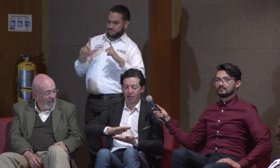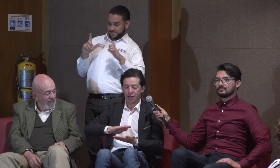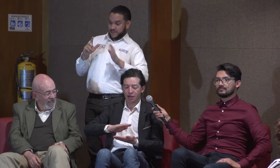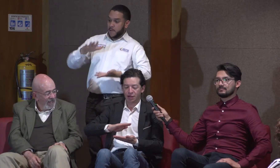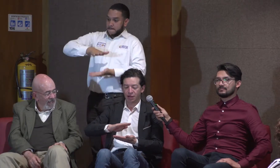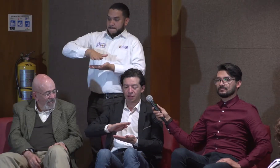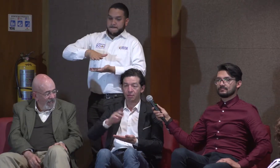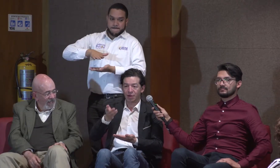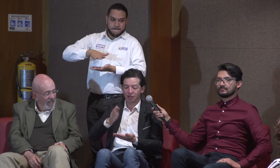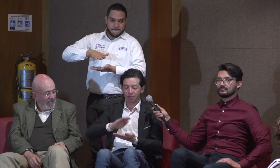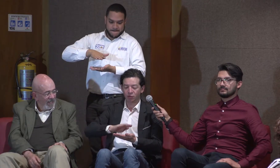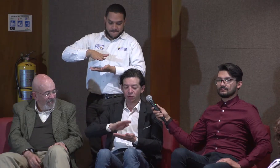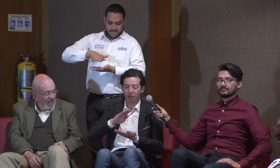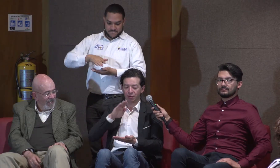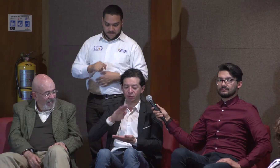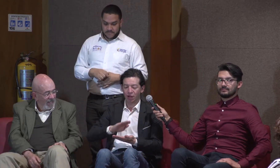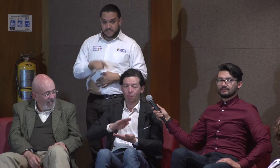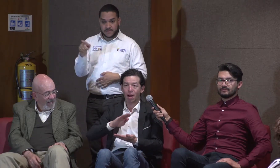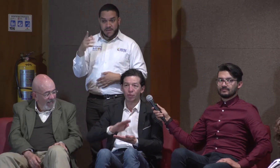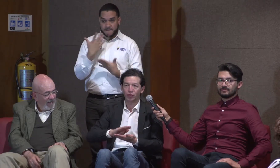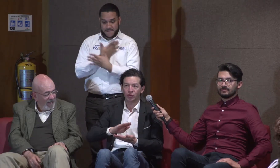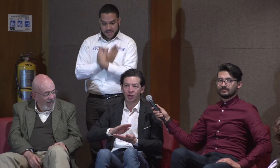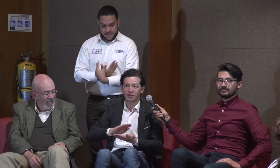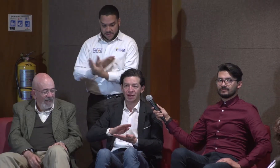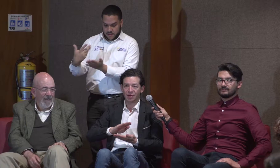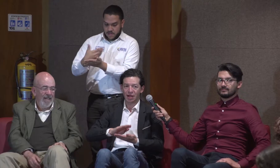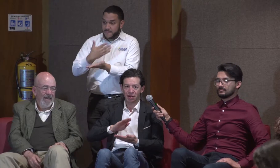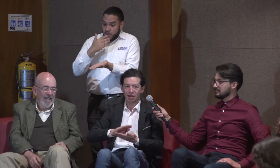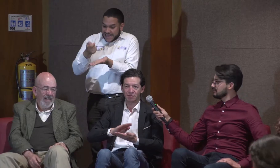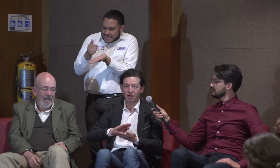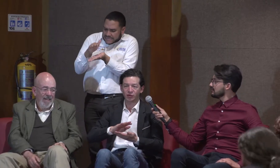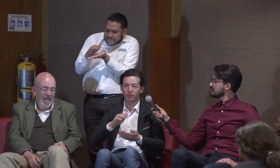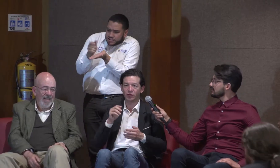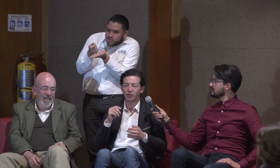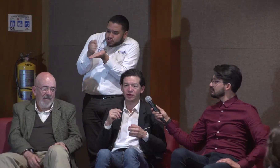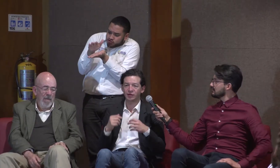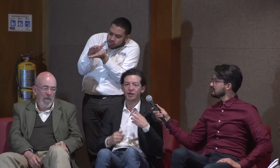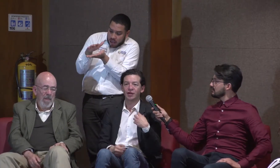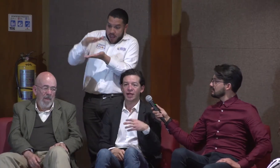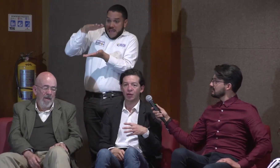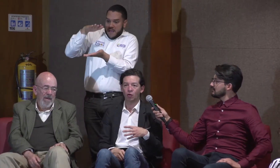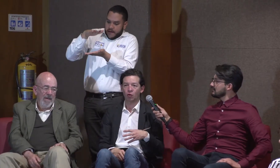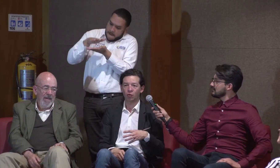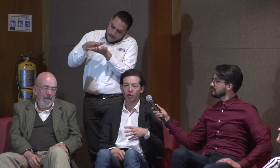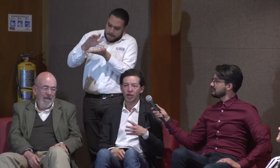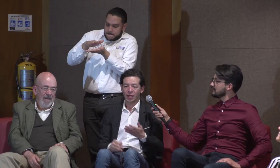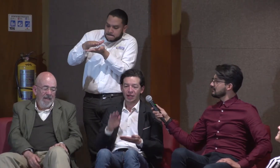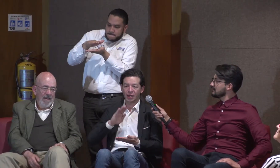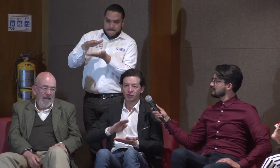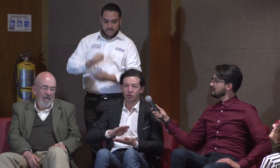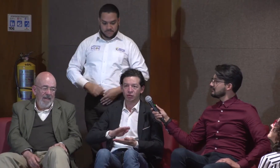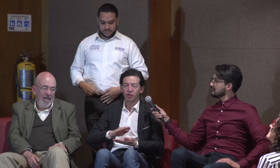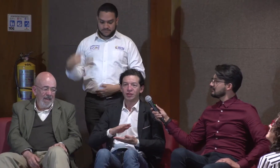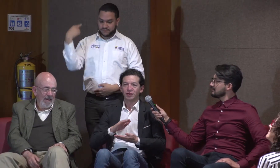Entonces, Marisabel me sugirió que estuviera como a punto de tocarse las manos. Entonces, quedó